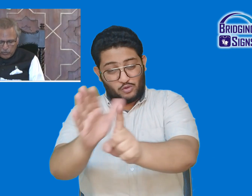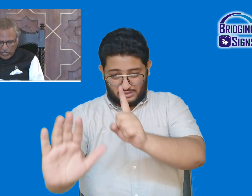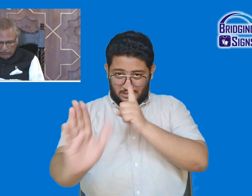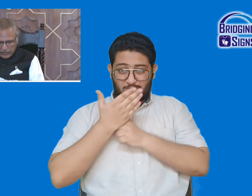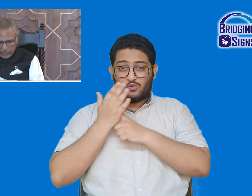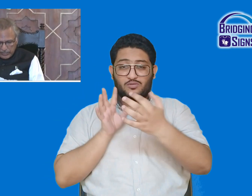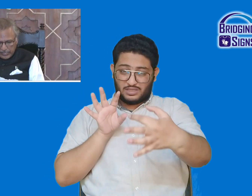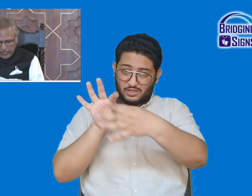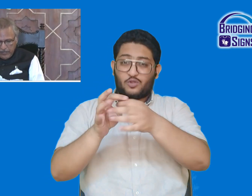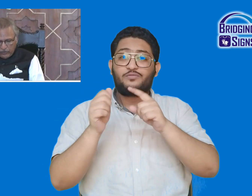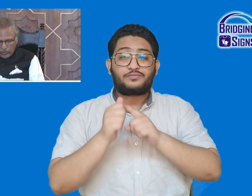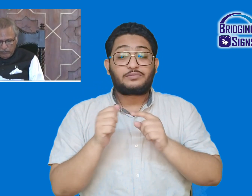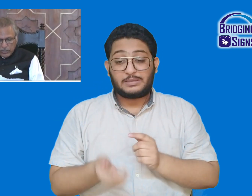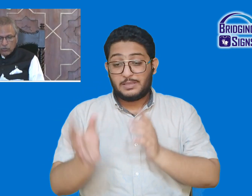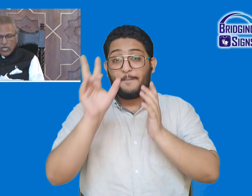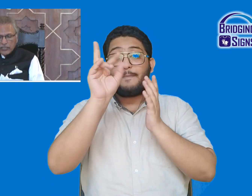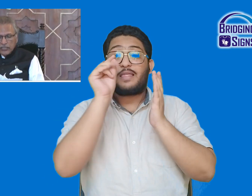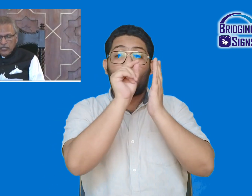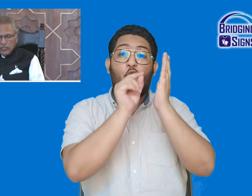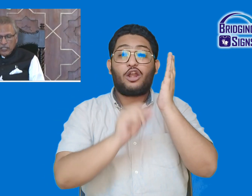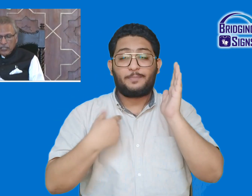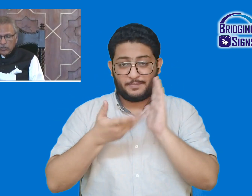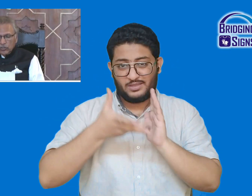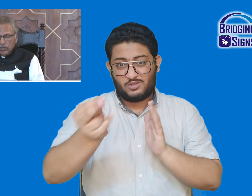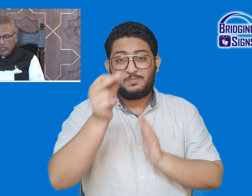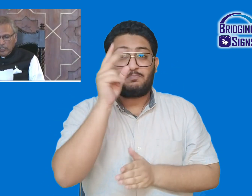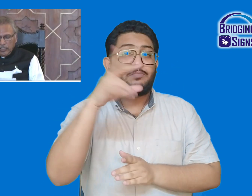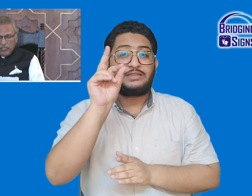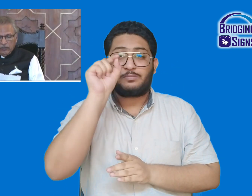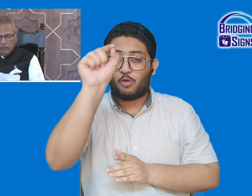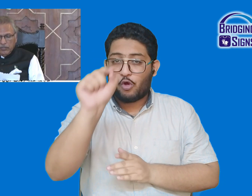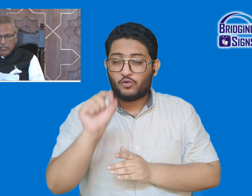ایک مشاورت کے اندر رہیں۔ تو یہ 20 نکاتی جو